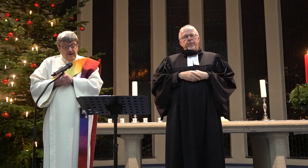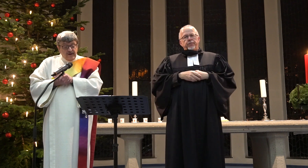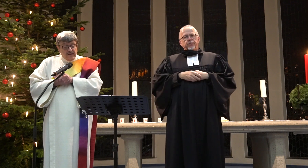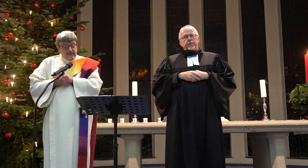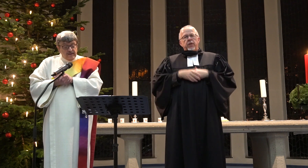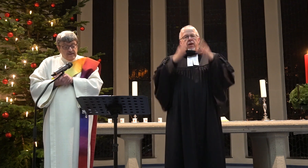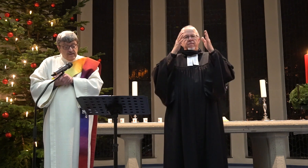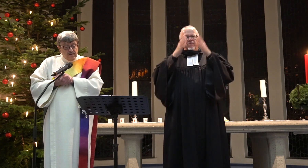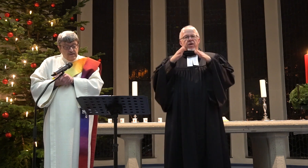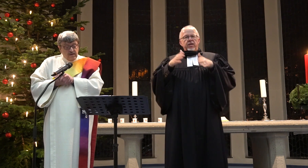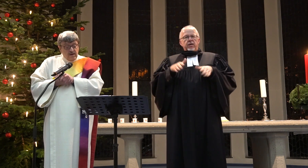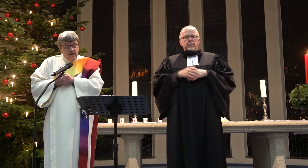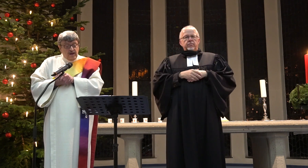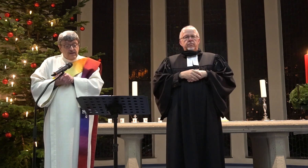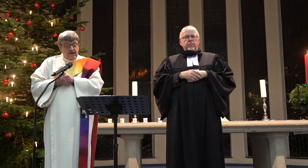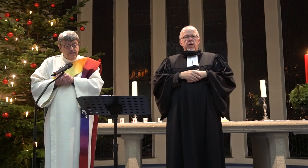Weihnachten,